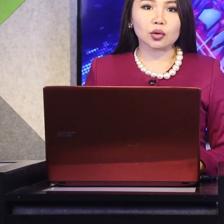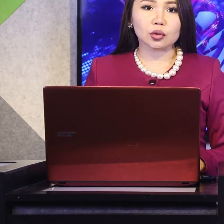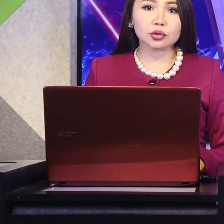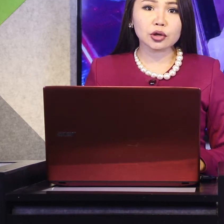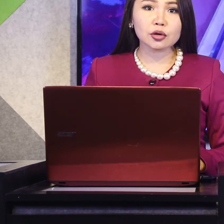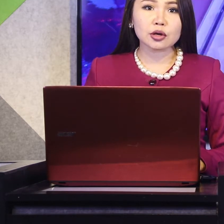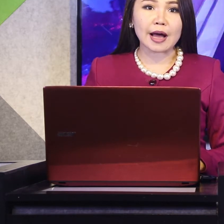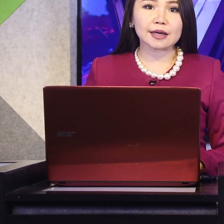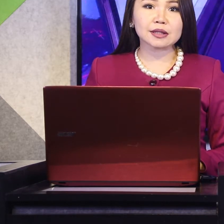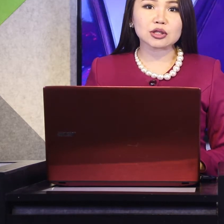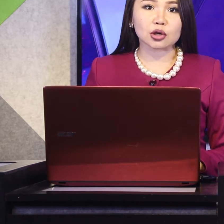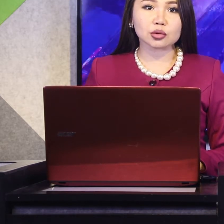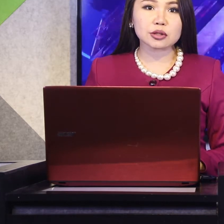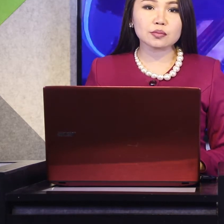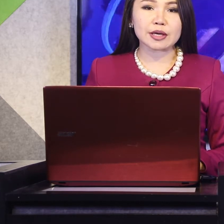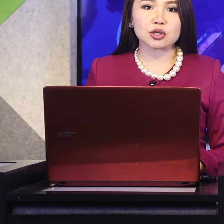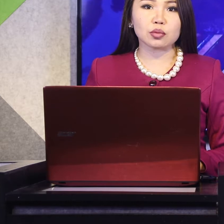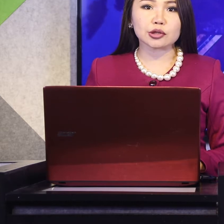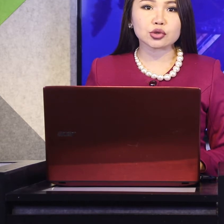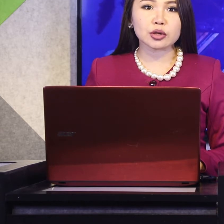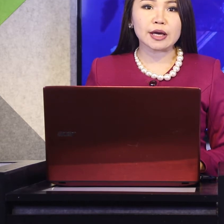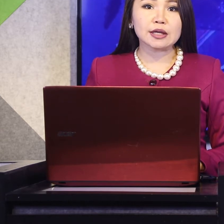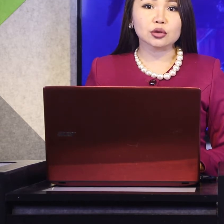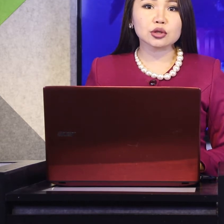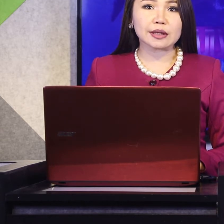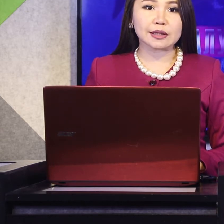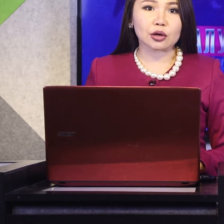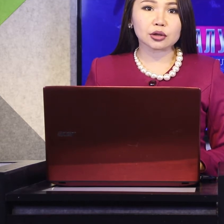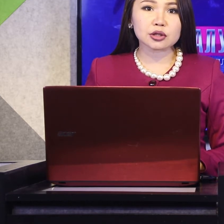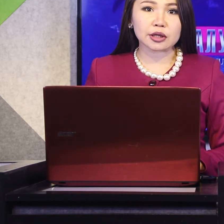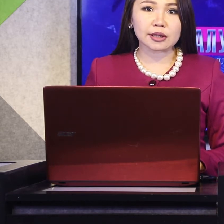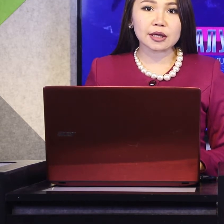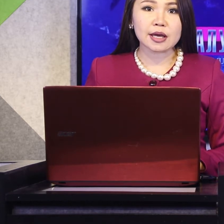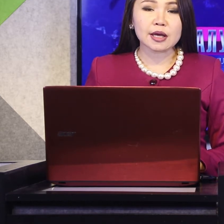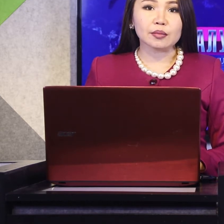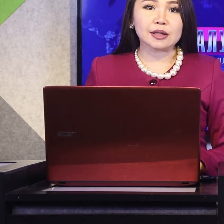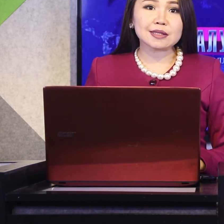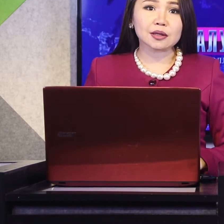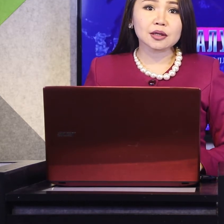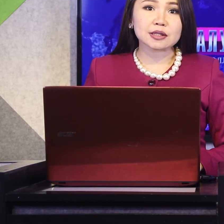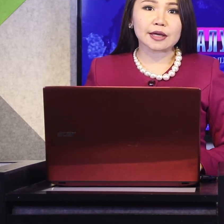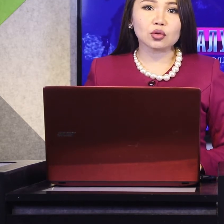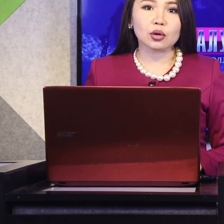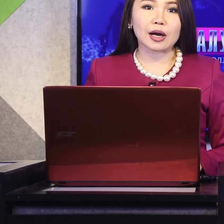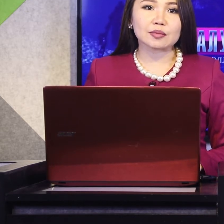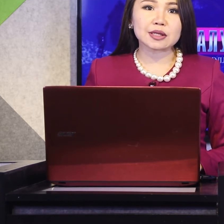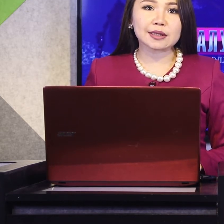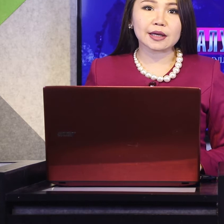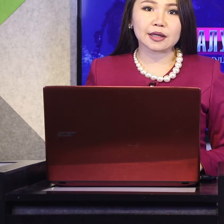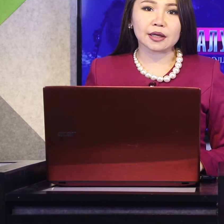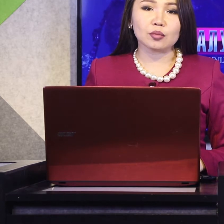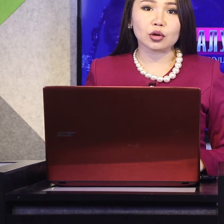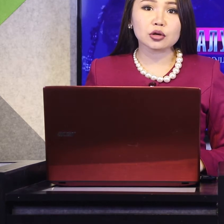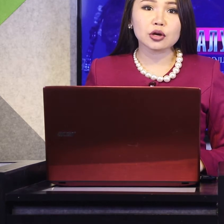удирдлагууд өрөөндөө архитан согтуурсан байж болзошгүй нөхцөл байдал тогтоогдсон гэдгийг мэдээлсэн. За энэ хүү